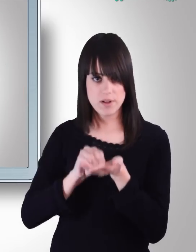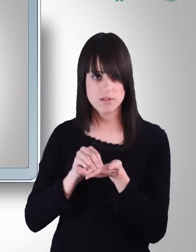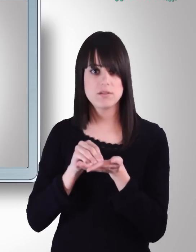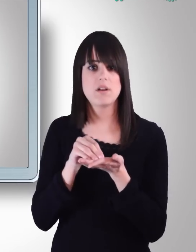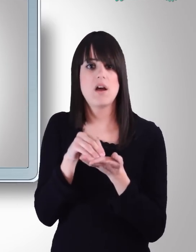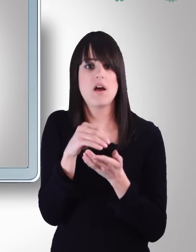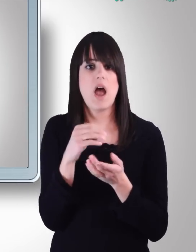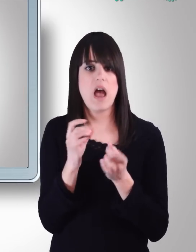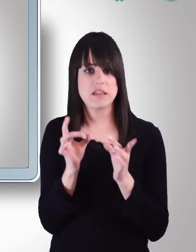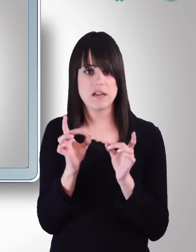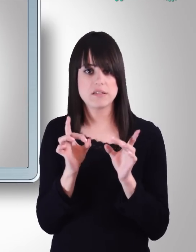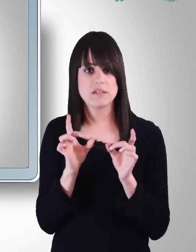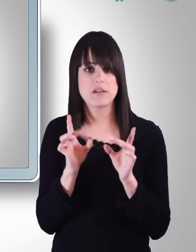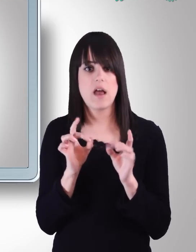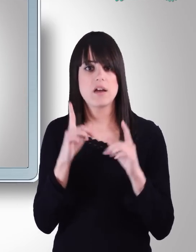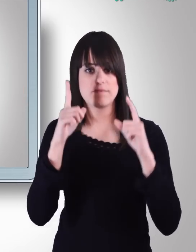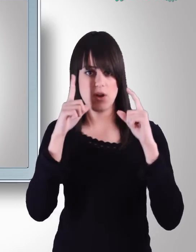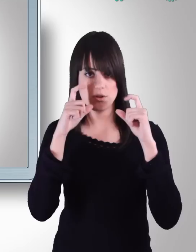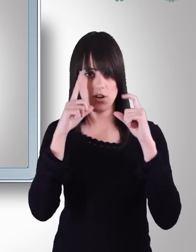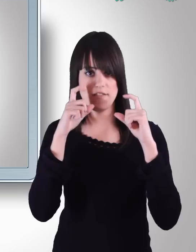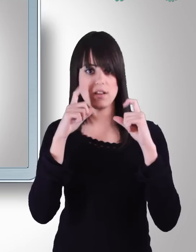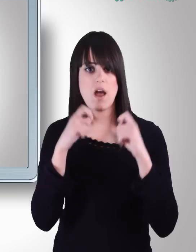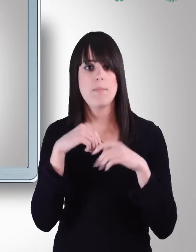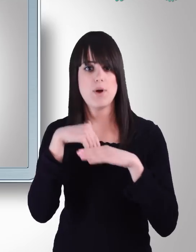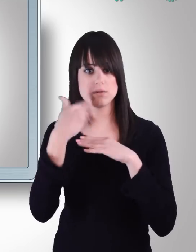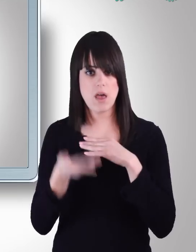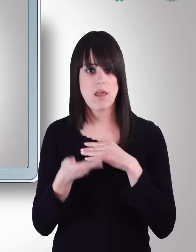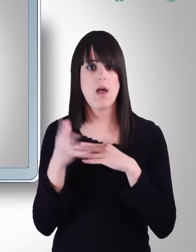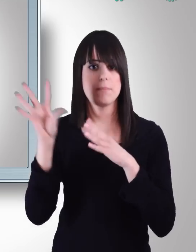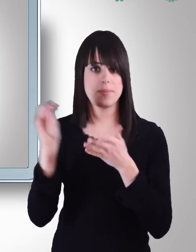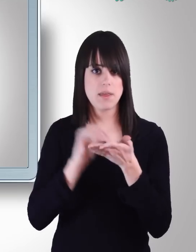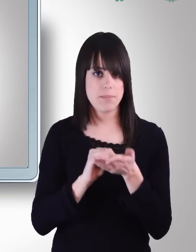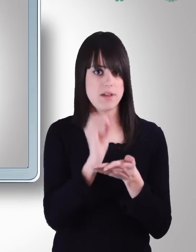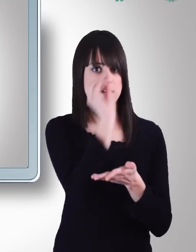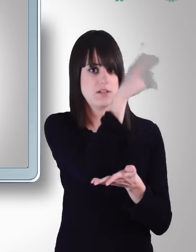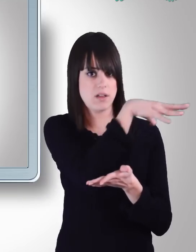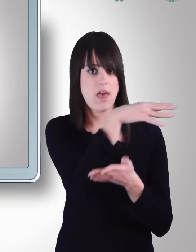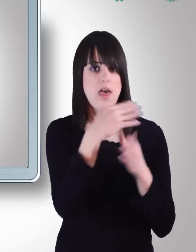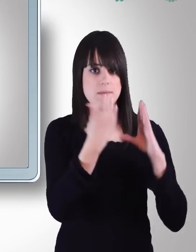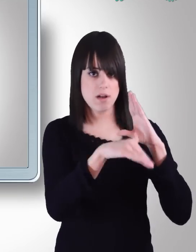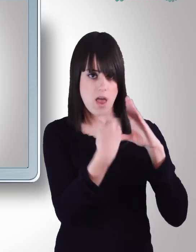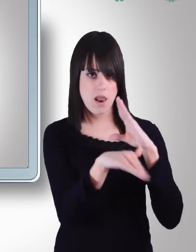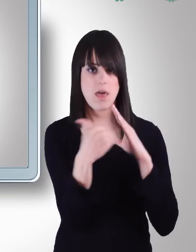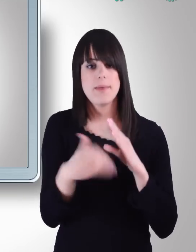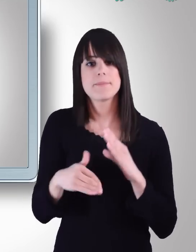URL, to jest adresu fotografije, da je podelite sa prijateljima u mail adresi ili na svom blogu.